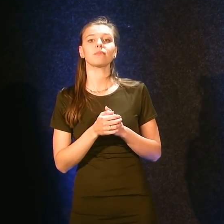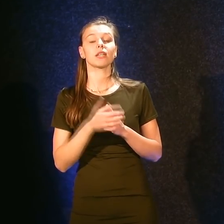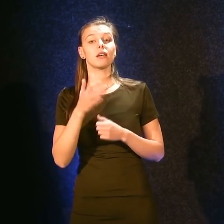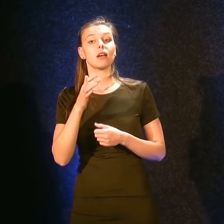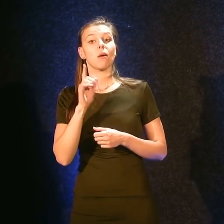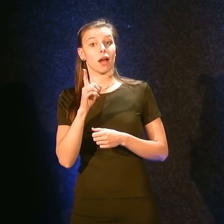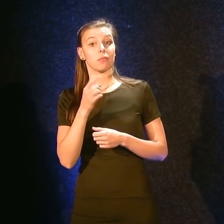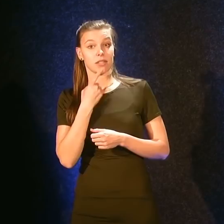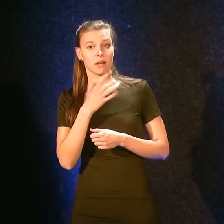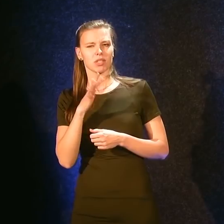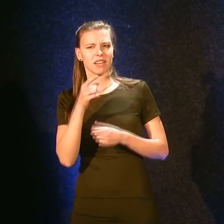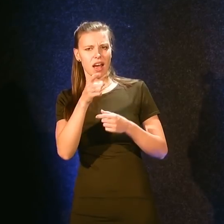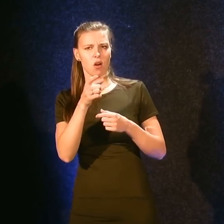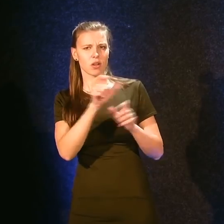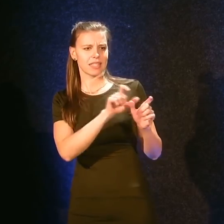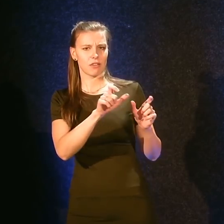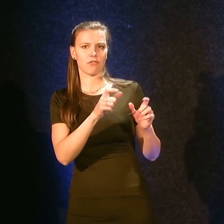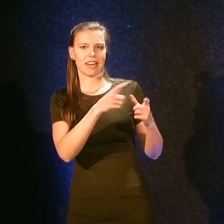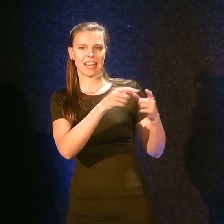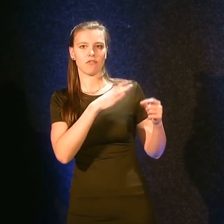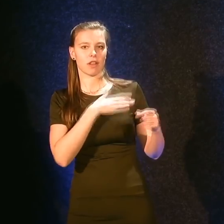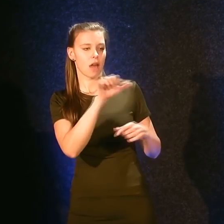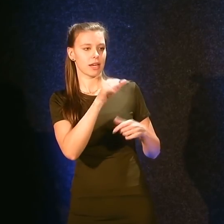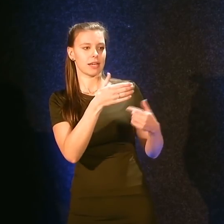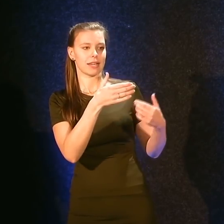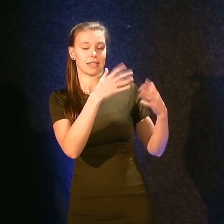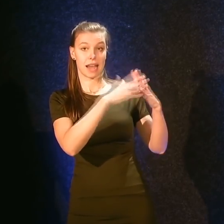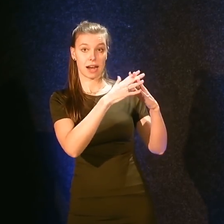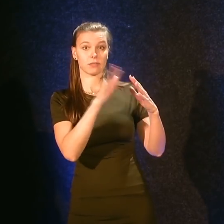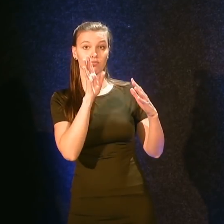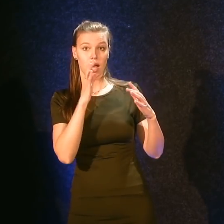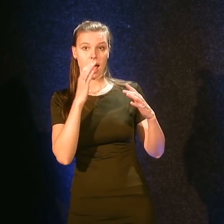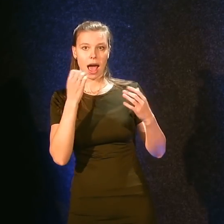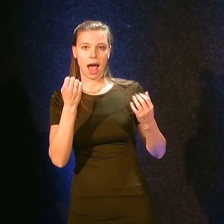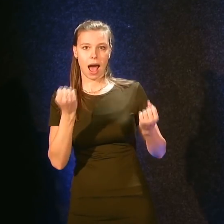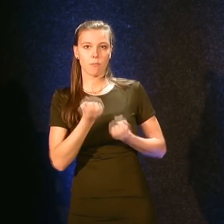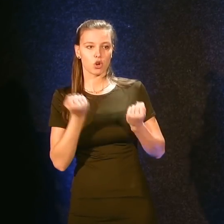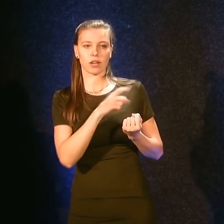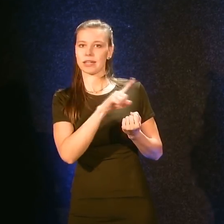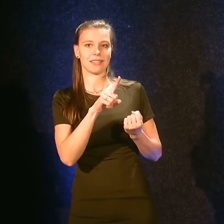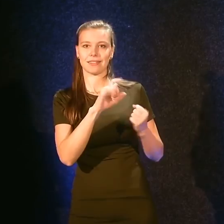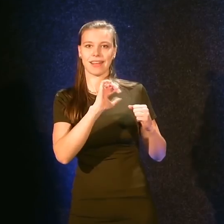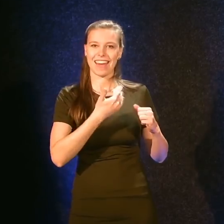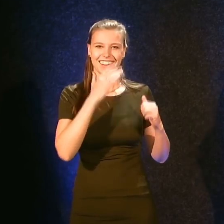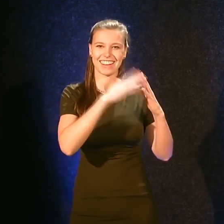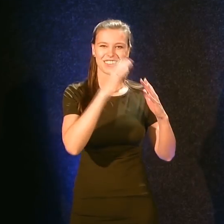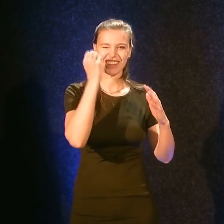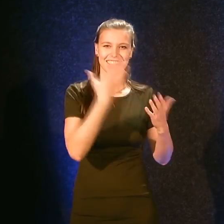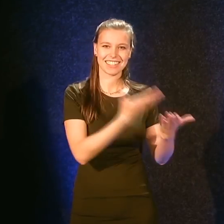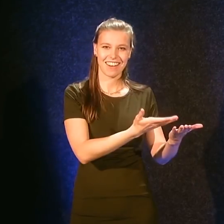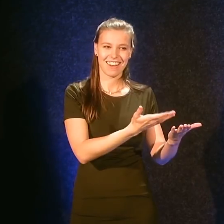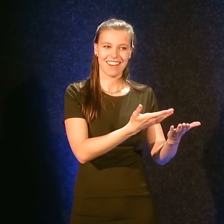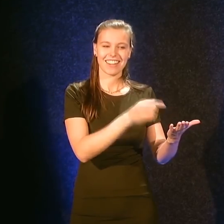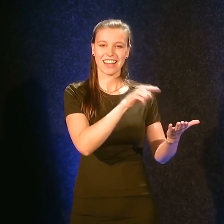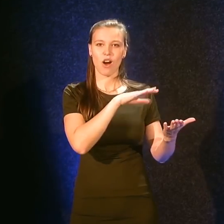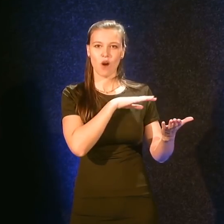van een andere kerk. En we willen je dan gewoon simpelweg aanmoedigen om ook hier in je eigen kerk niet te vergeten. En ook daar, als